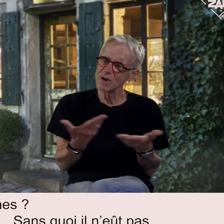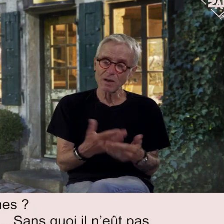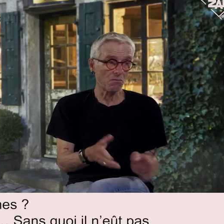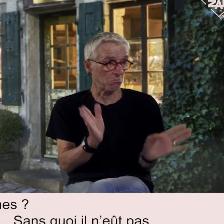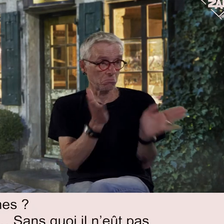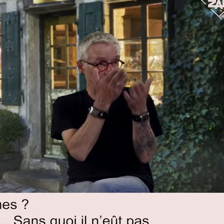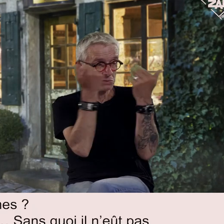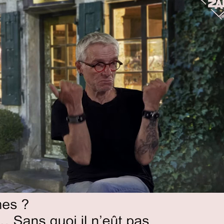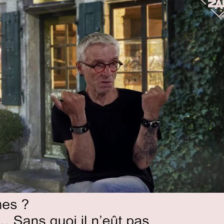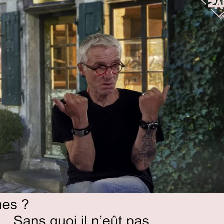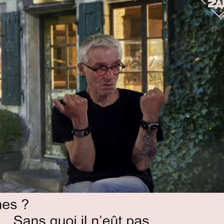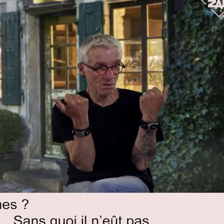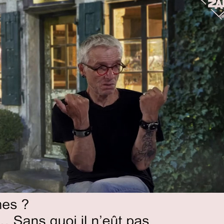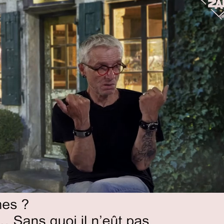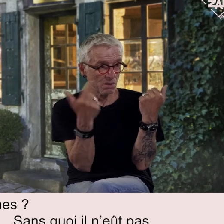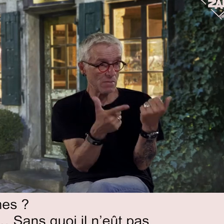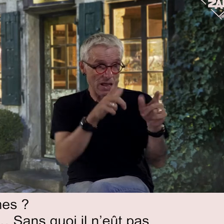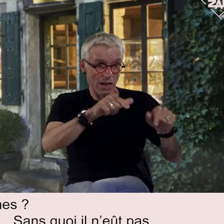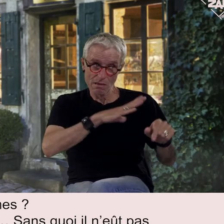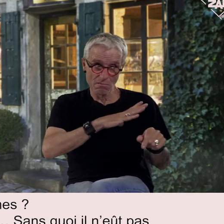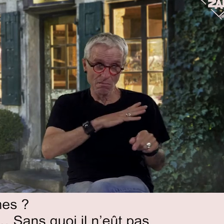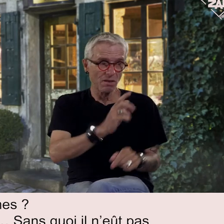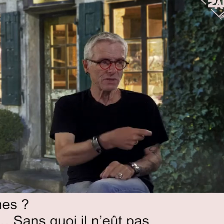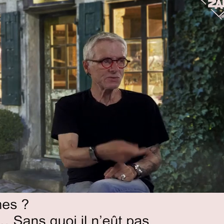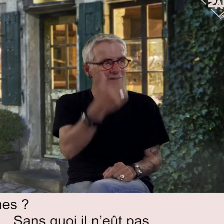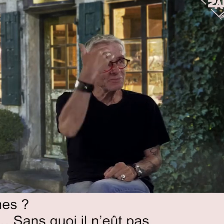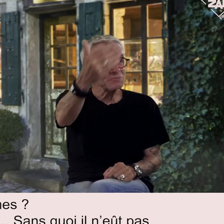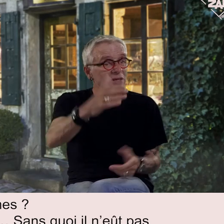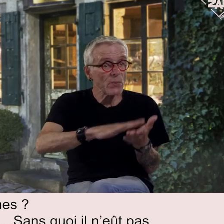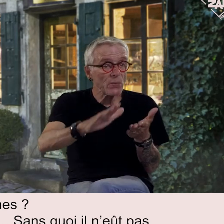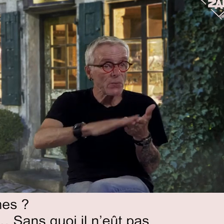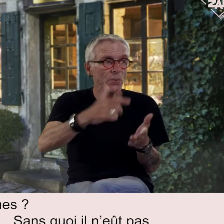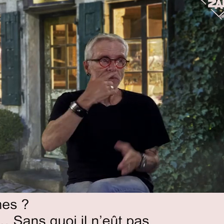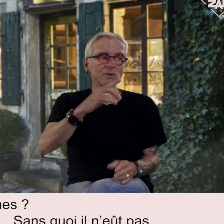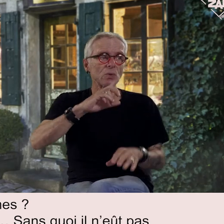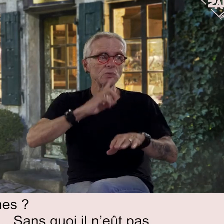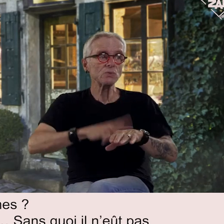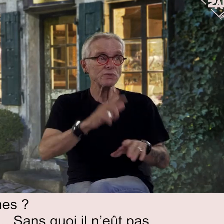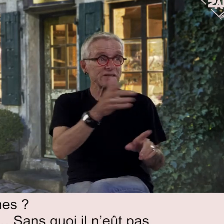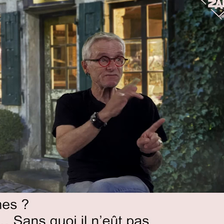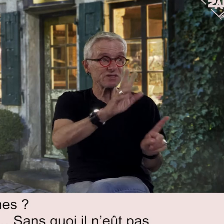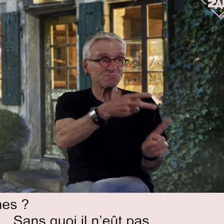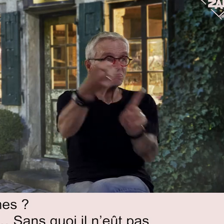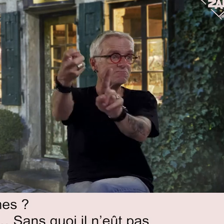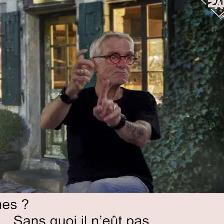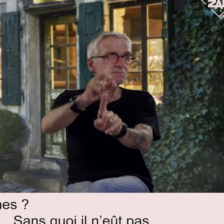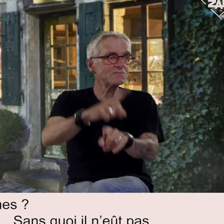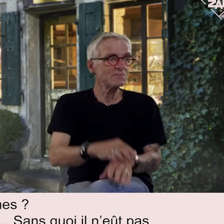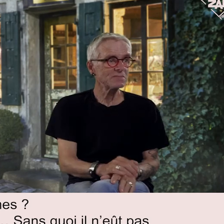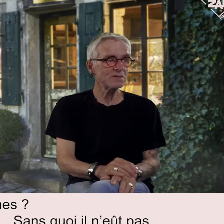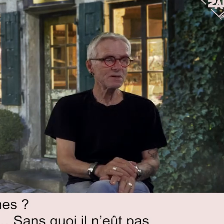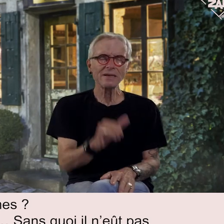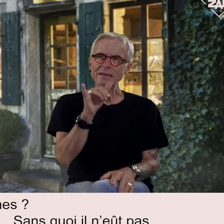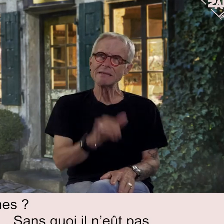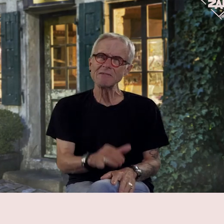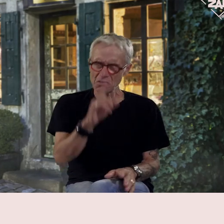Je l'ignore. Mais elles existent. Sans quoi il n'eût pas commencé par prendre votre fils. Yvonne